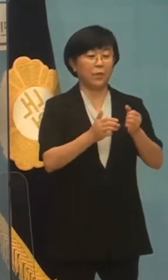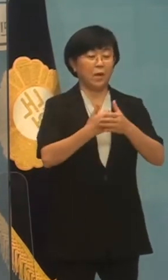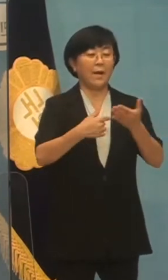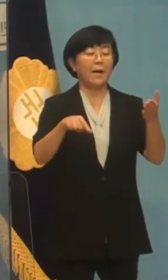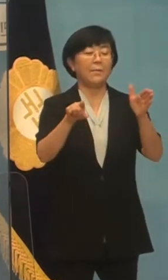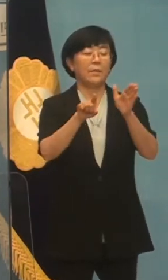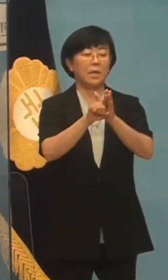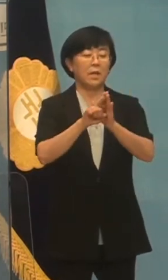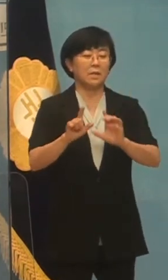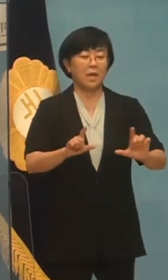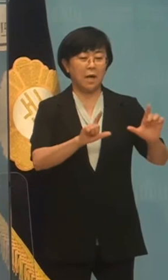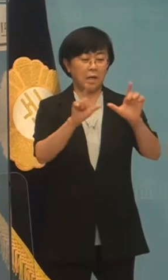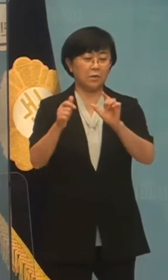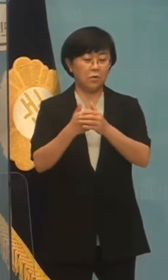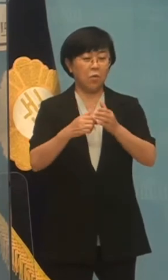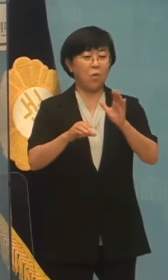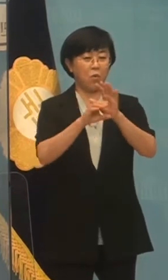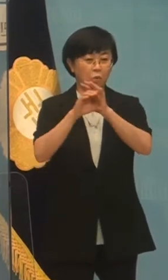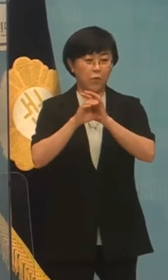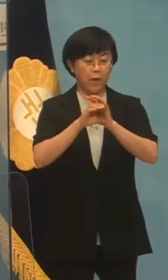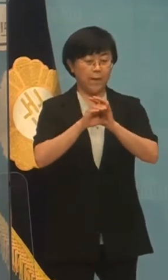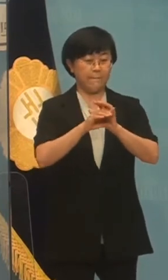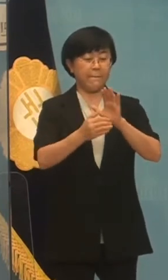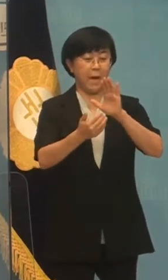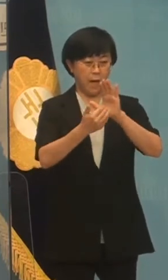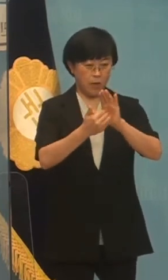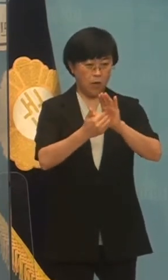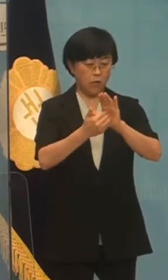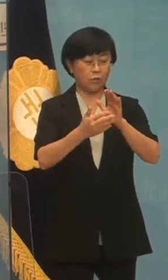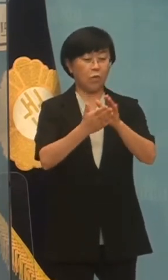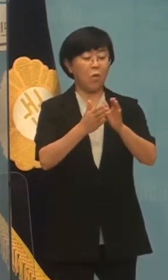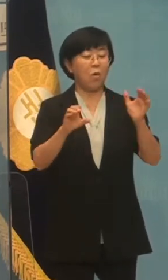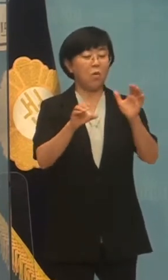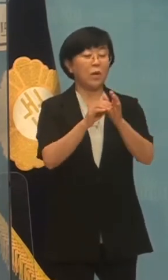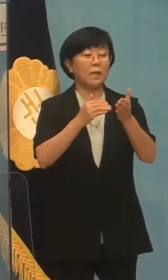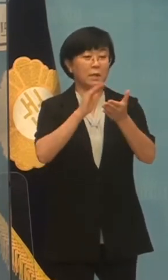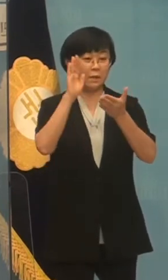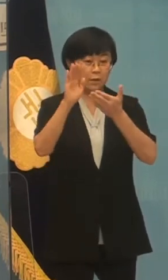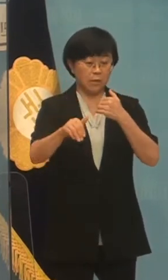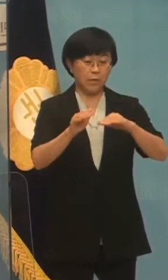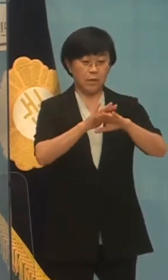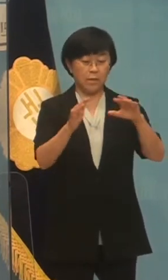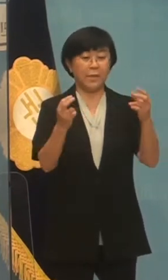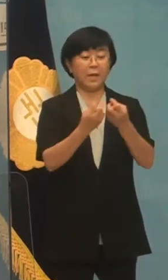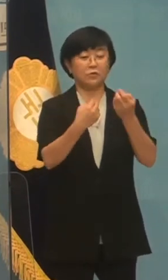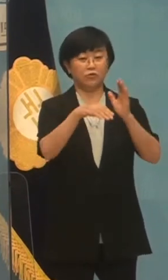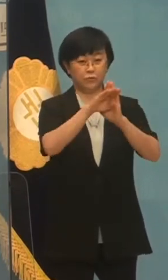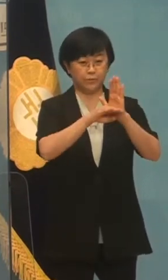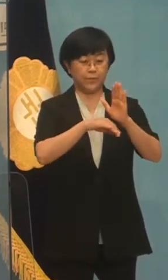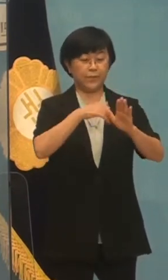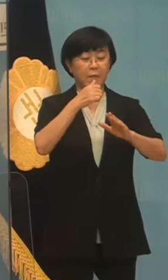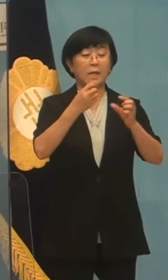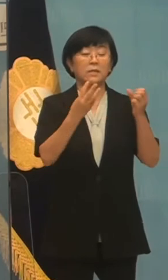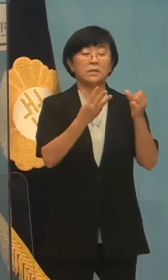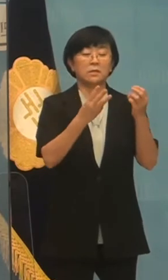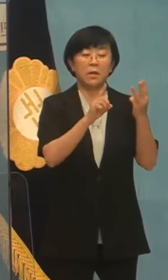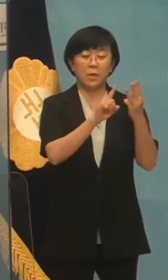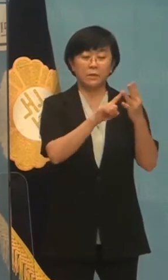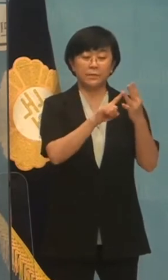코로나 방역 및 인생 대체, 포스트 코로나 대응 및 준비 방안, 그리고 세